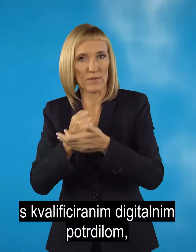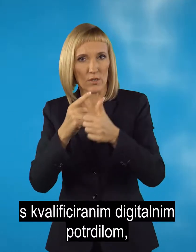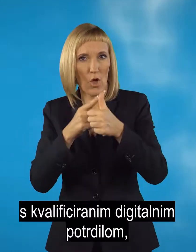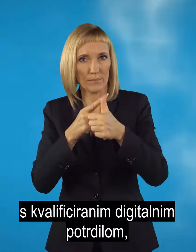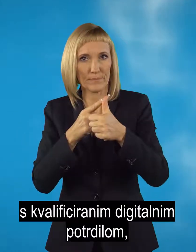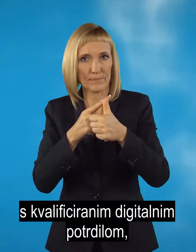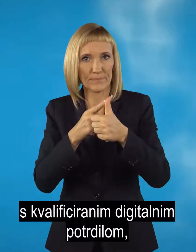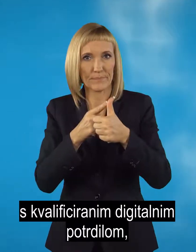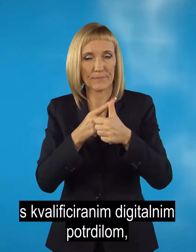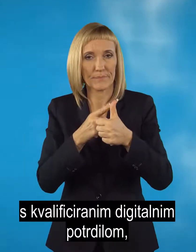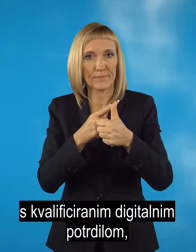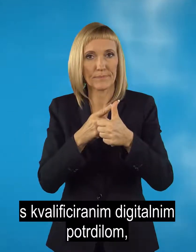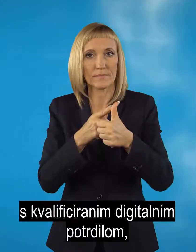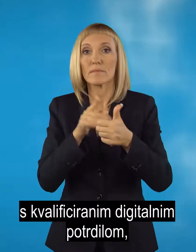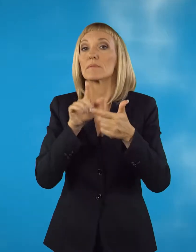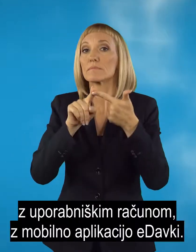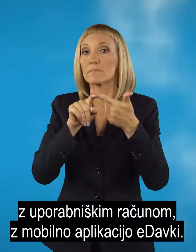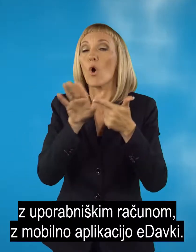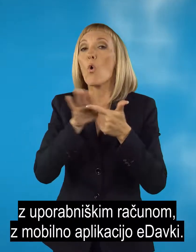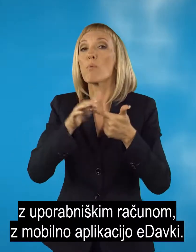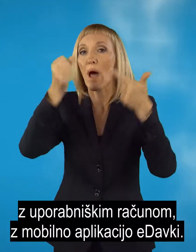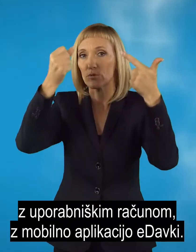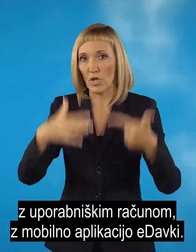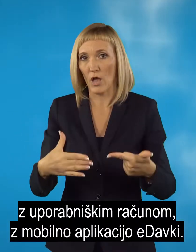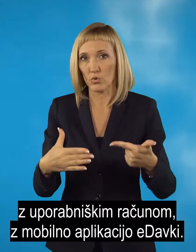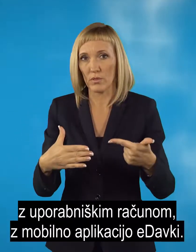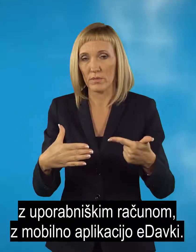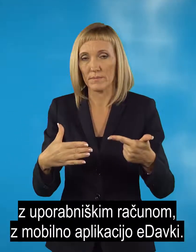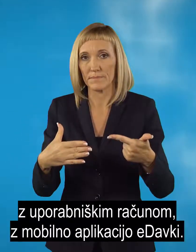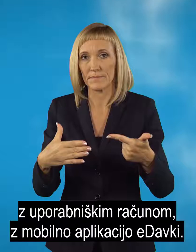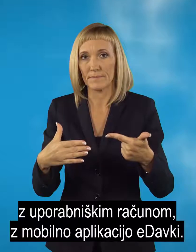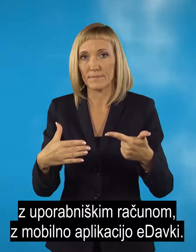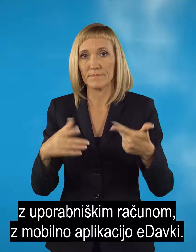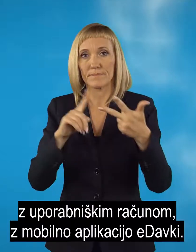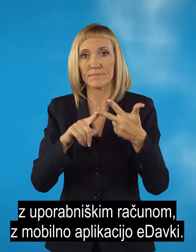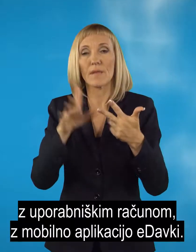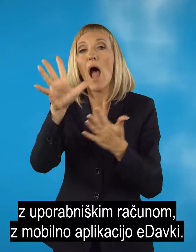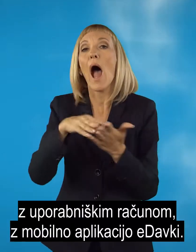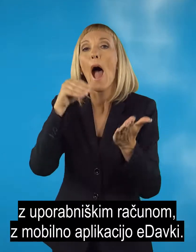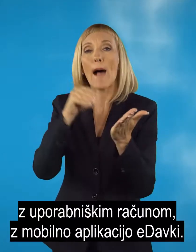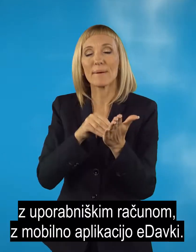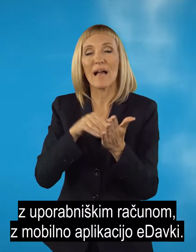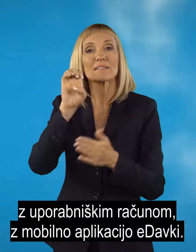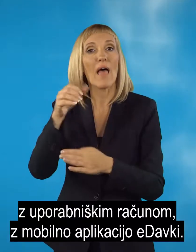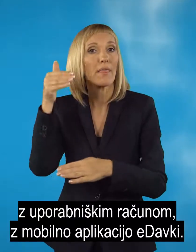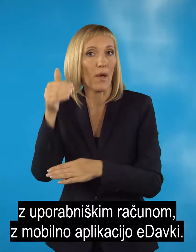potrdilom, z uporabniškim računom, z mobilno aplikacijo